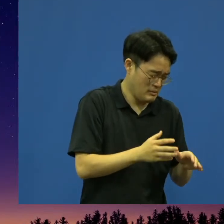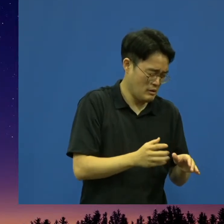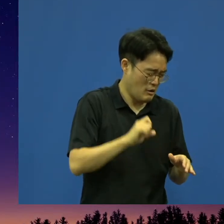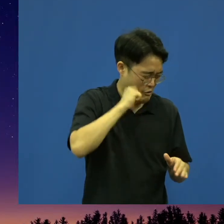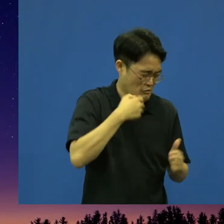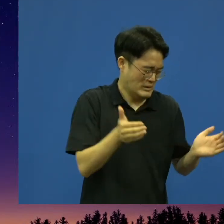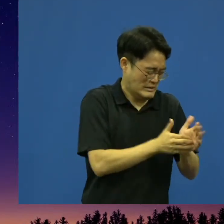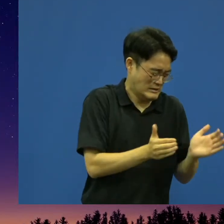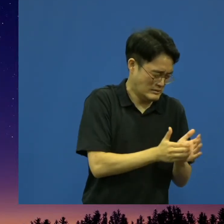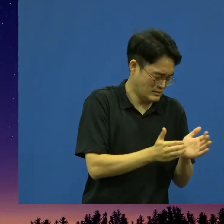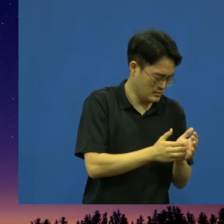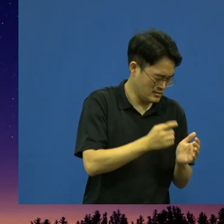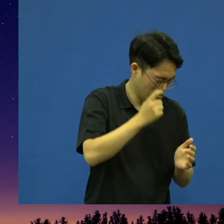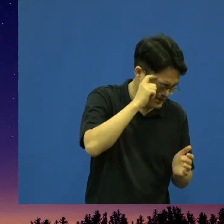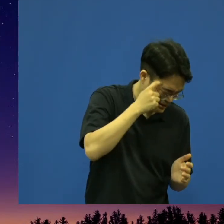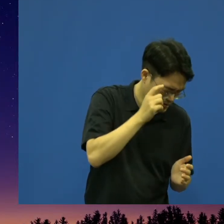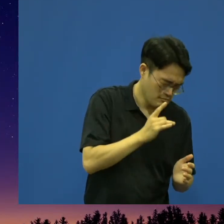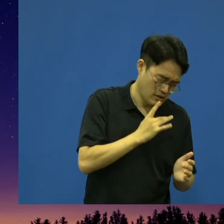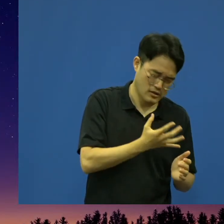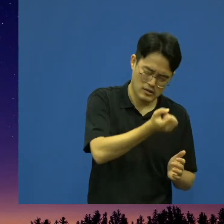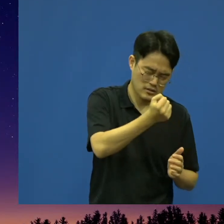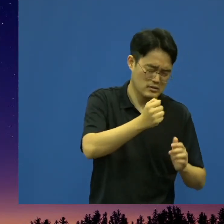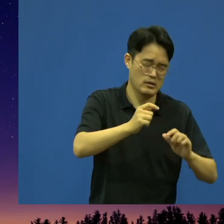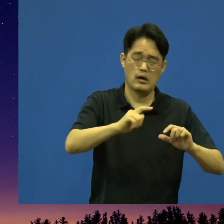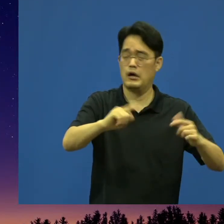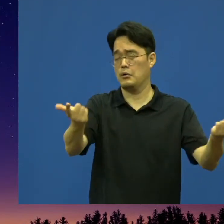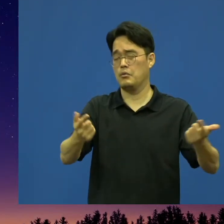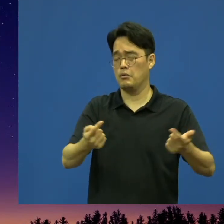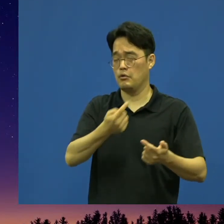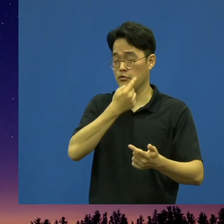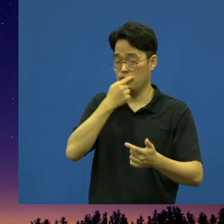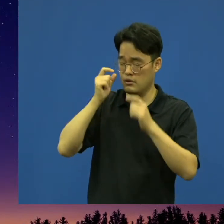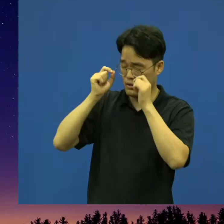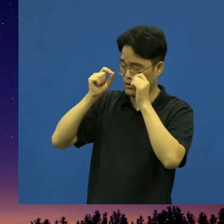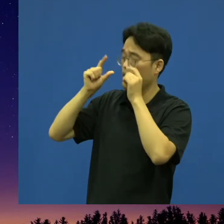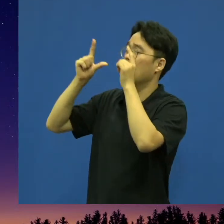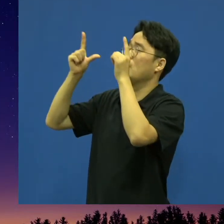없게 도와주시고 눈이 열려서